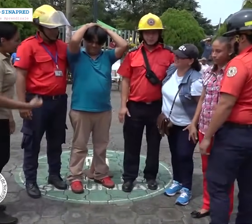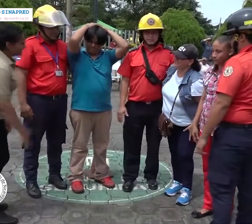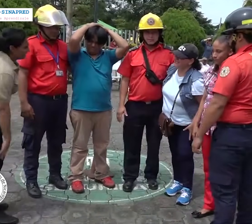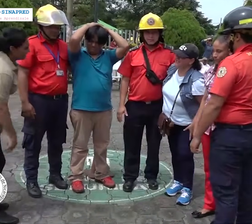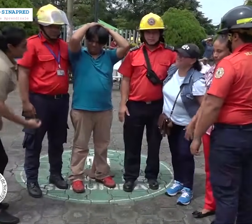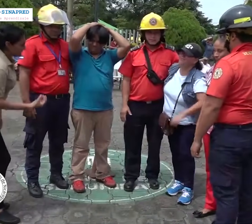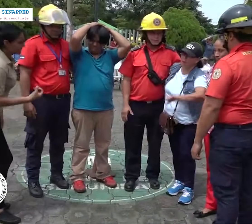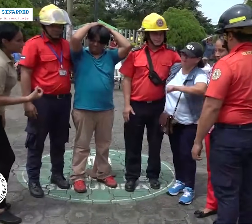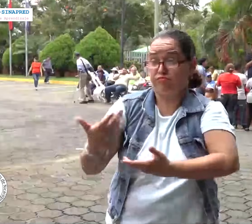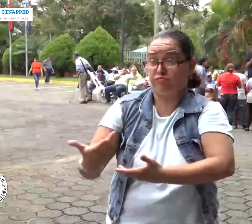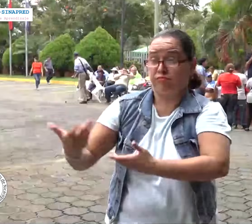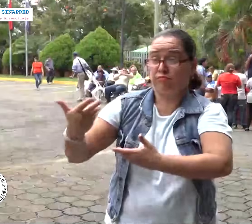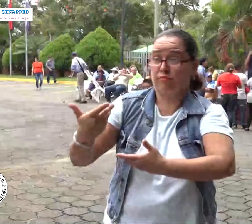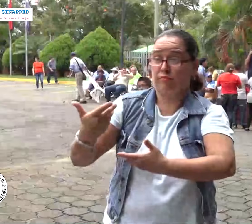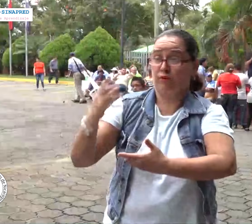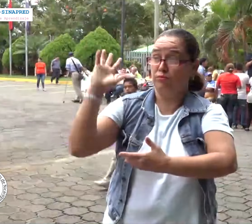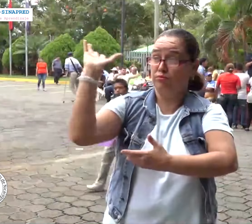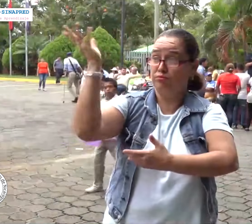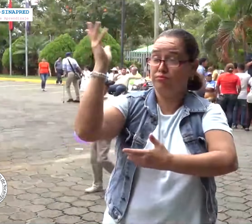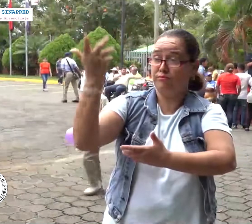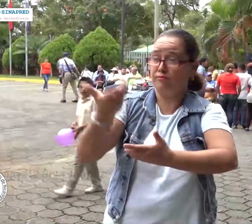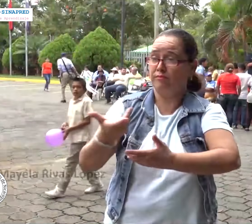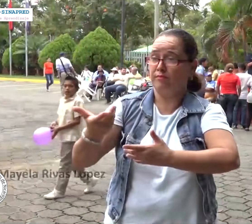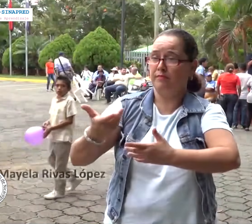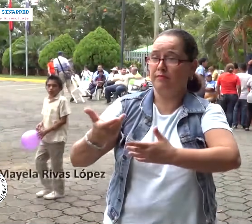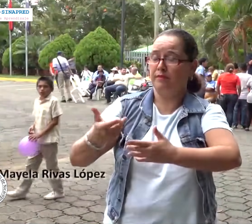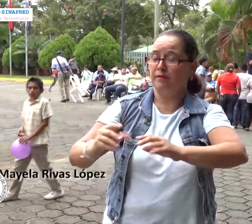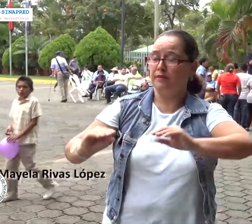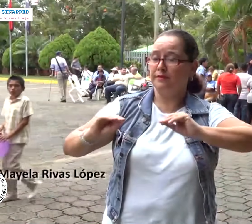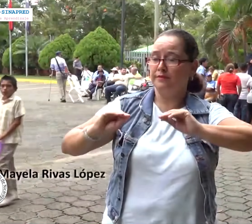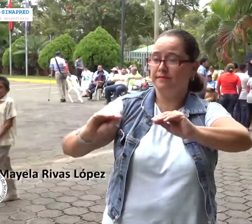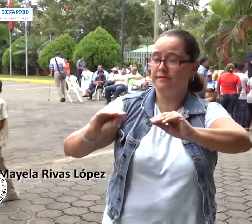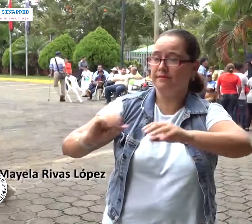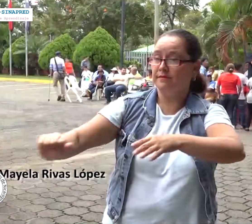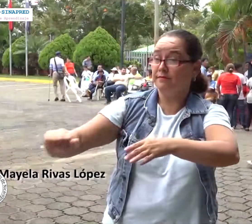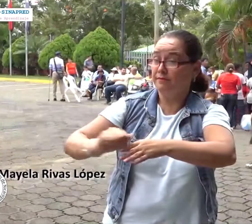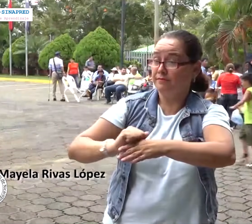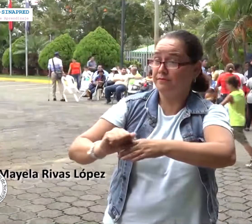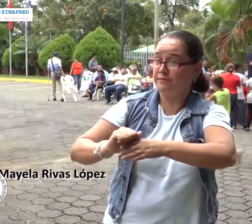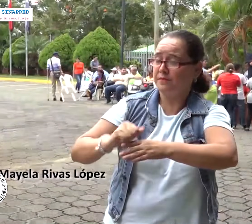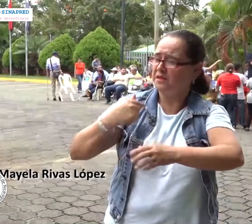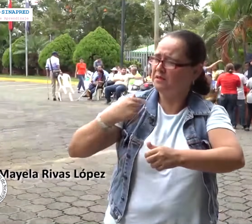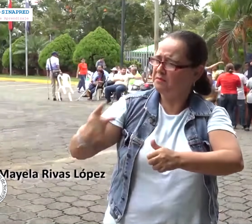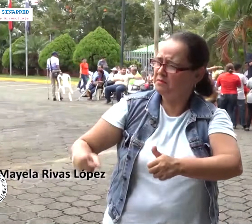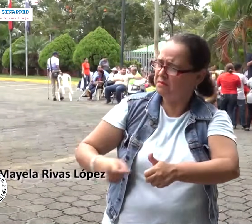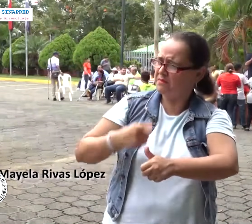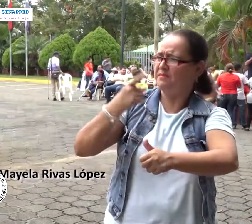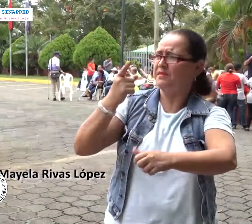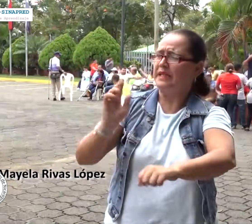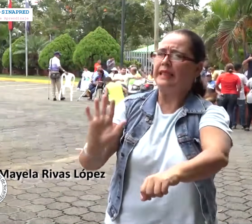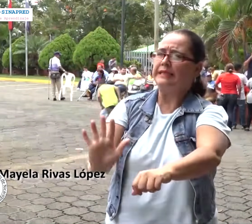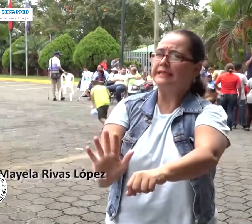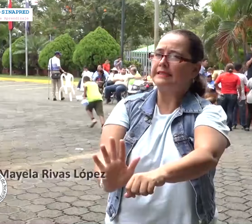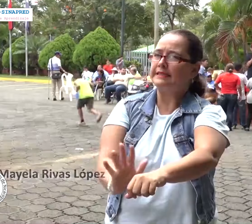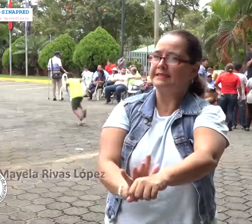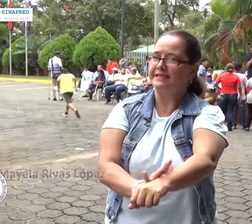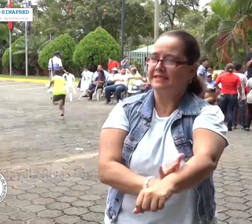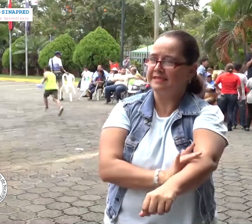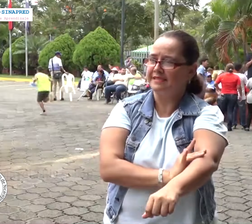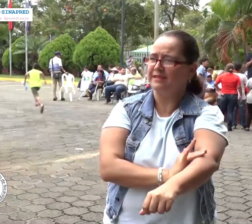tipo de situaciones, van a hacer posible que estas personas se puedan comunicar. Si ellos aprenden, ustedes